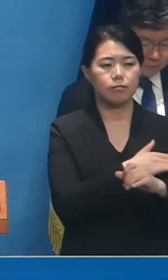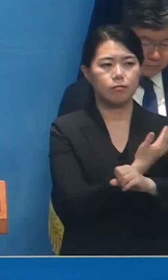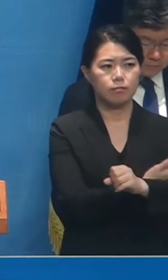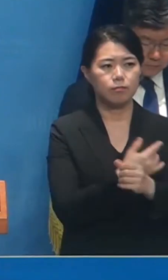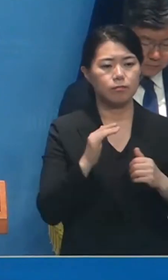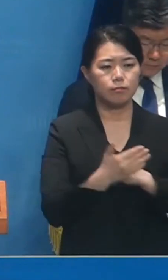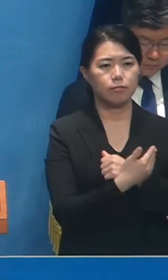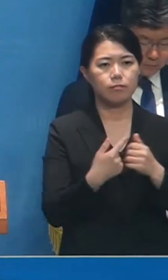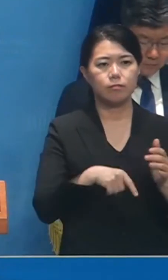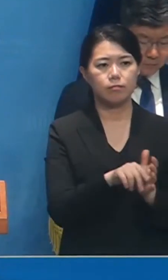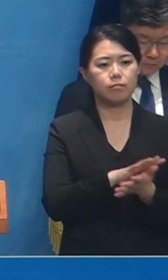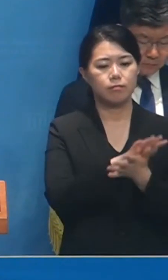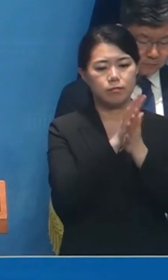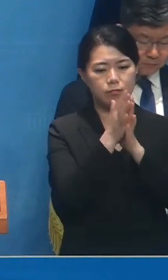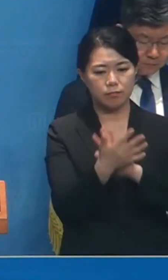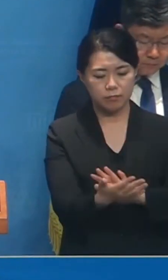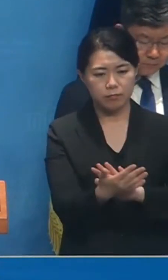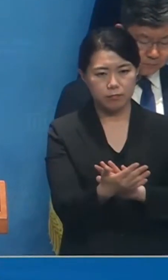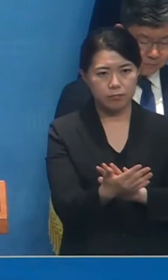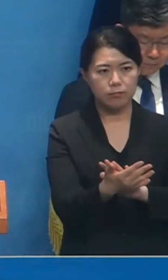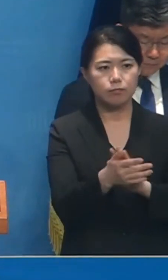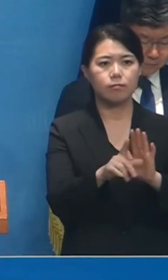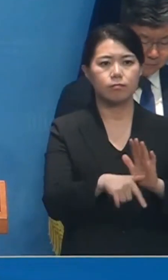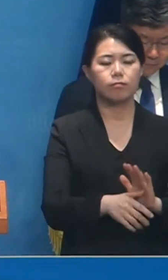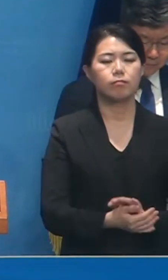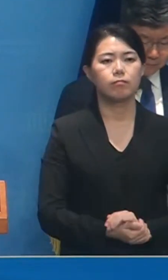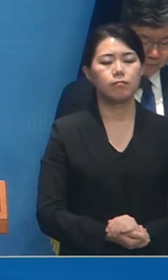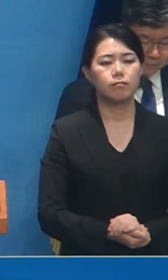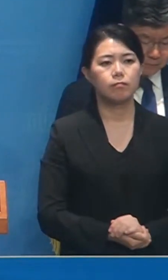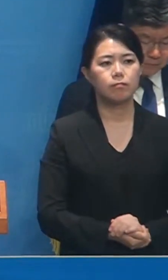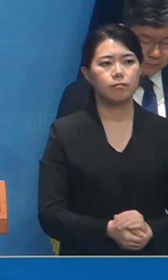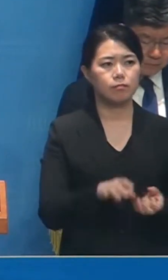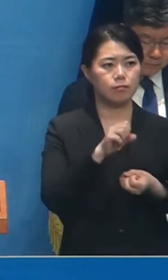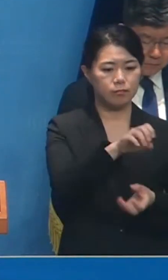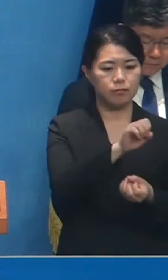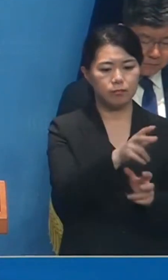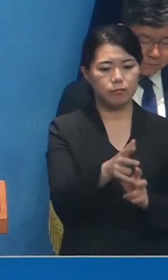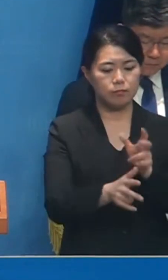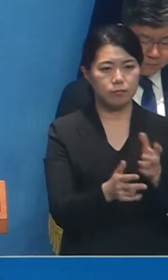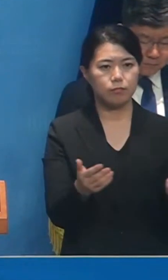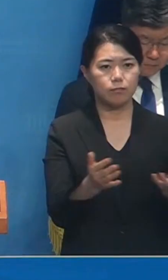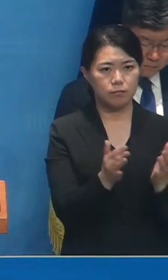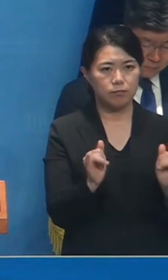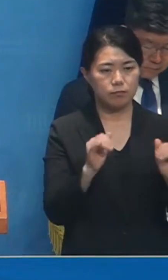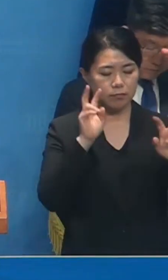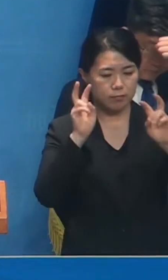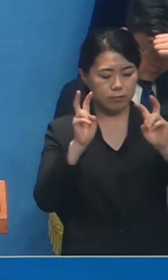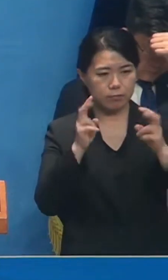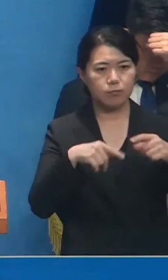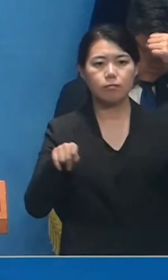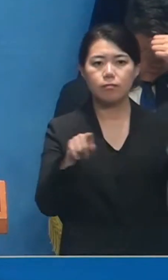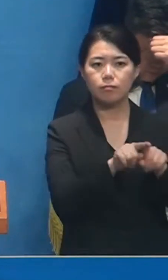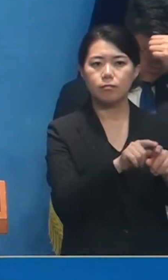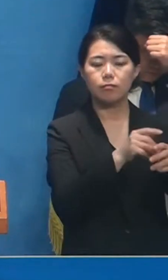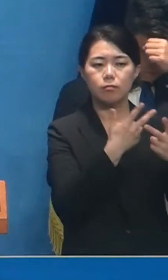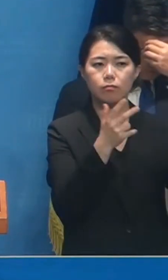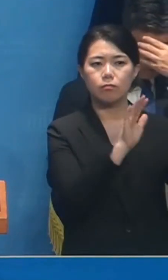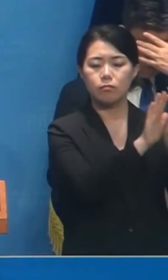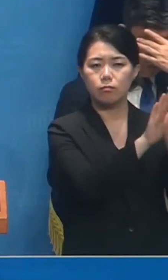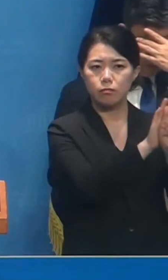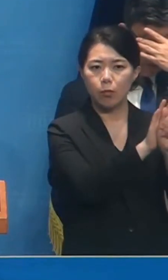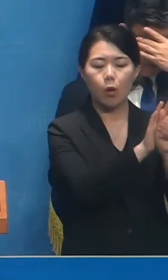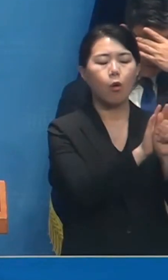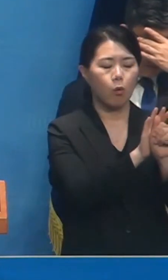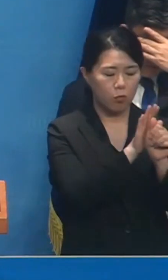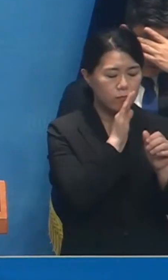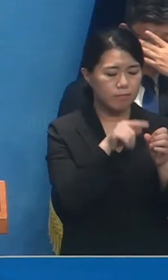위한 대전환을 앞둔 이 시기에 택배산업의 노사가 함께 같은 후보를 지지하는 것은 매우